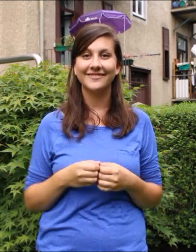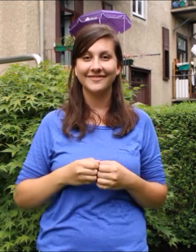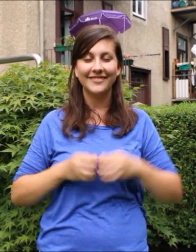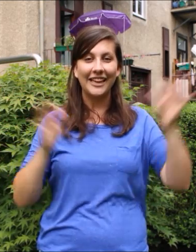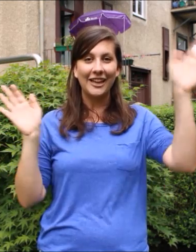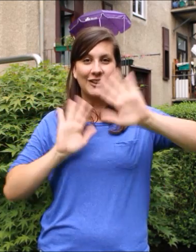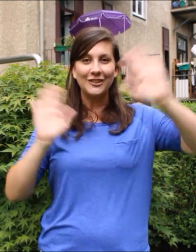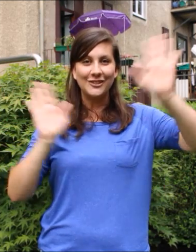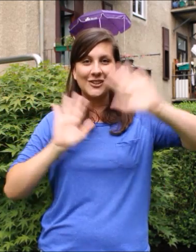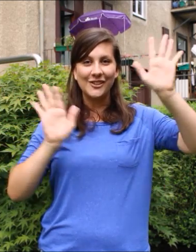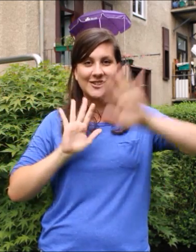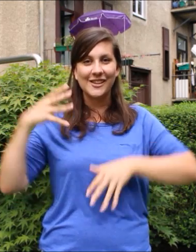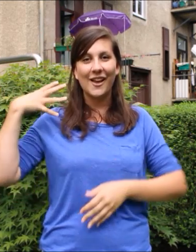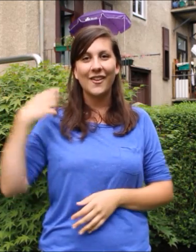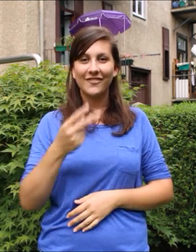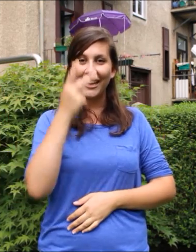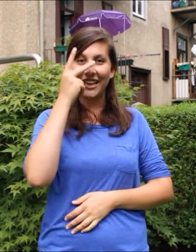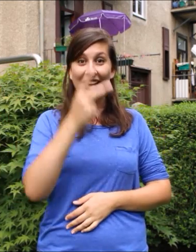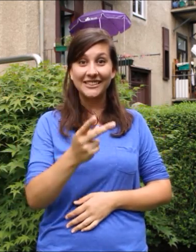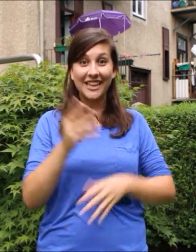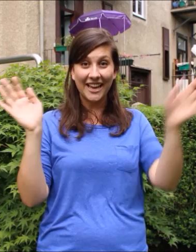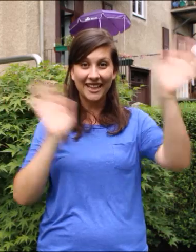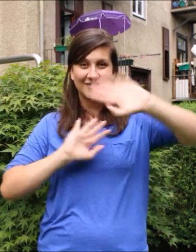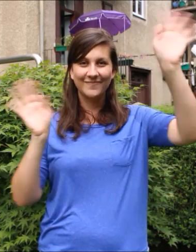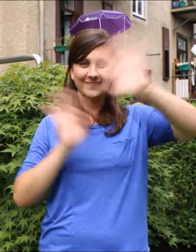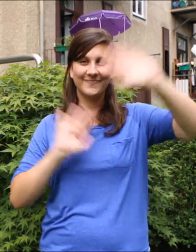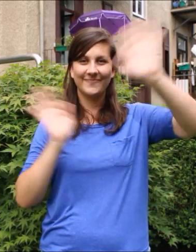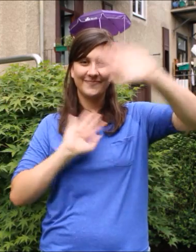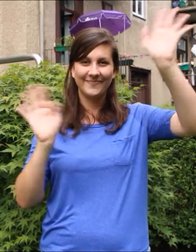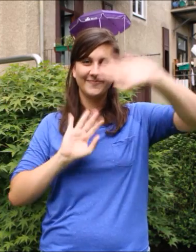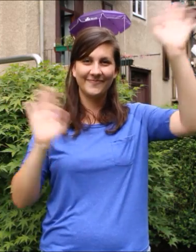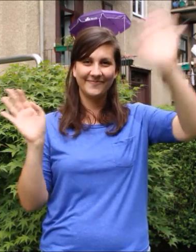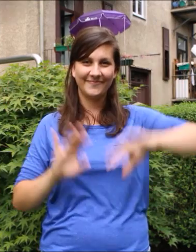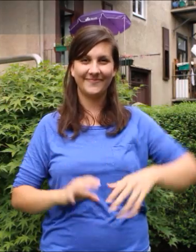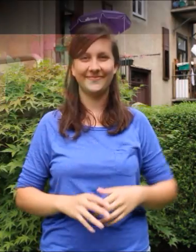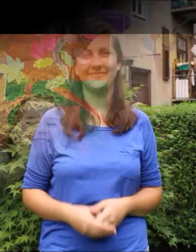Das heißt Tschüss, auf Wiedersehen